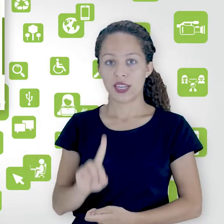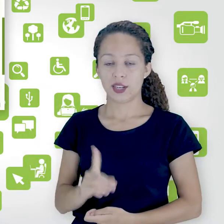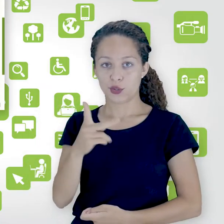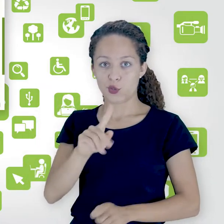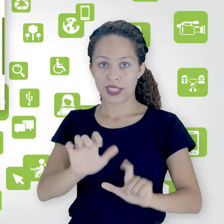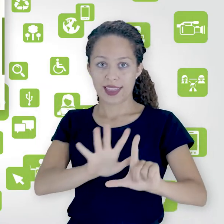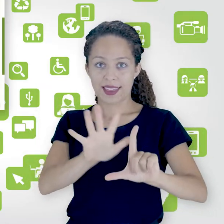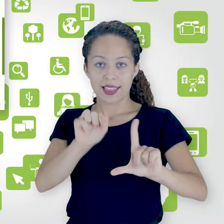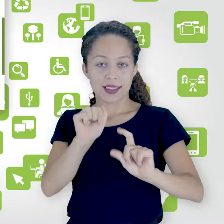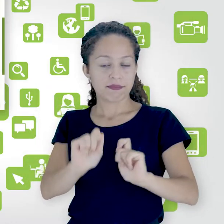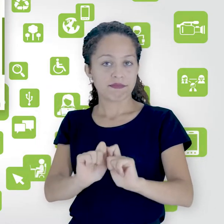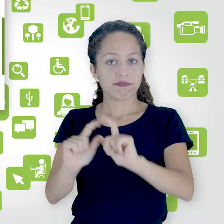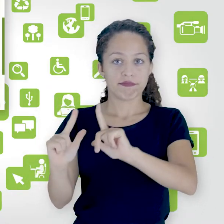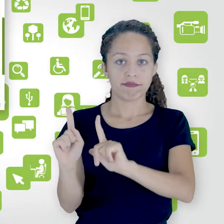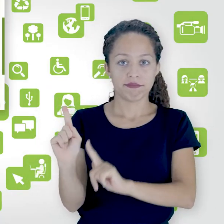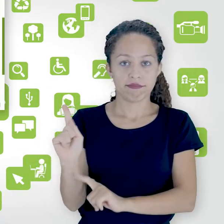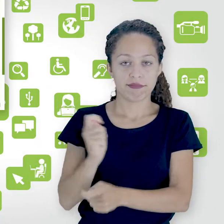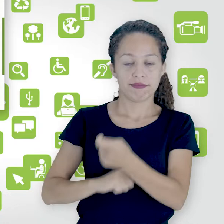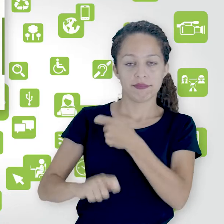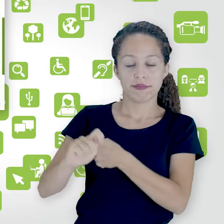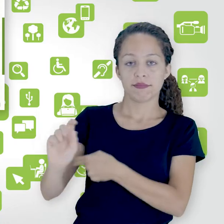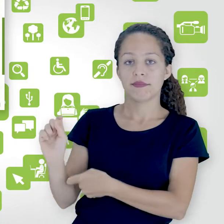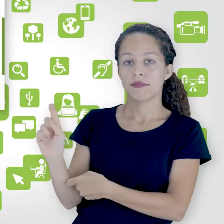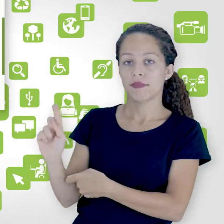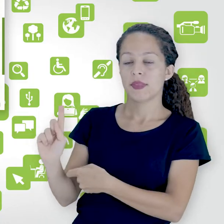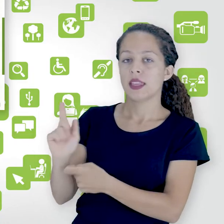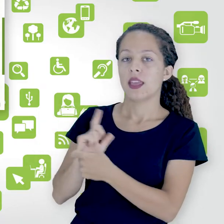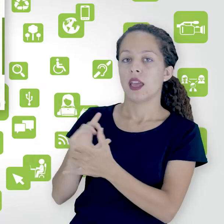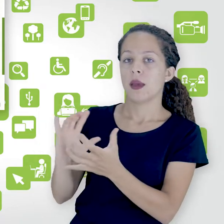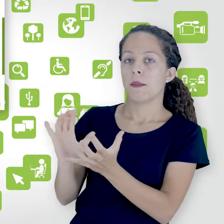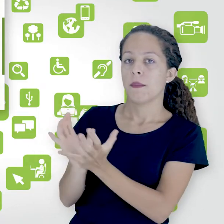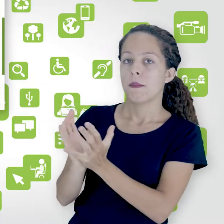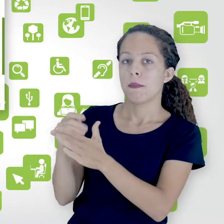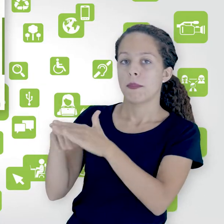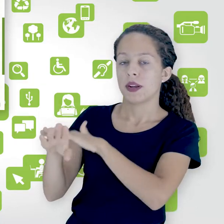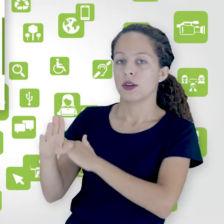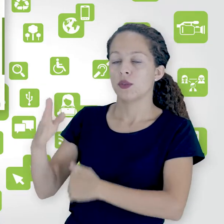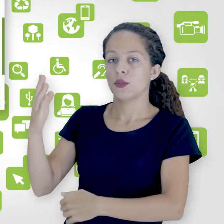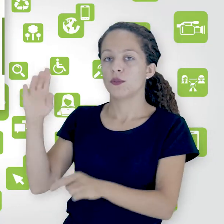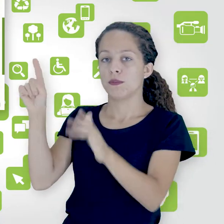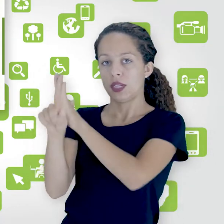tela, Administração, clique em Banco de Questões, Perguntas.